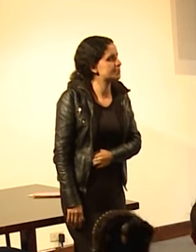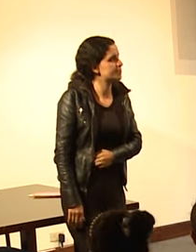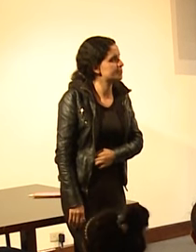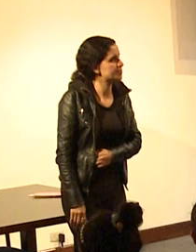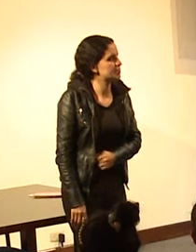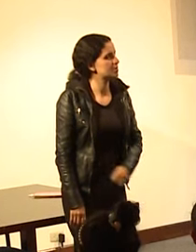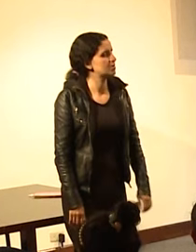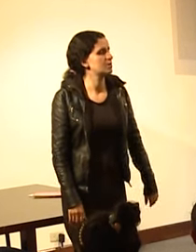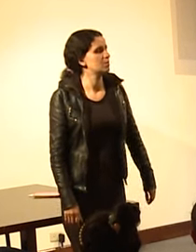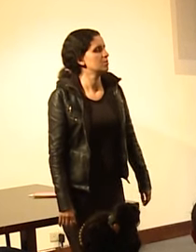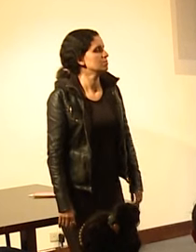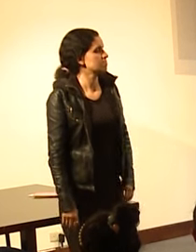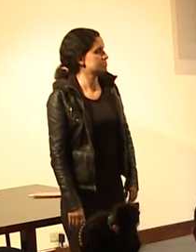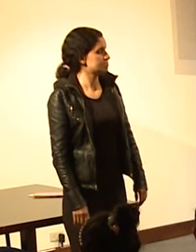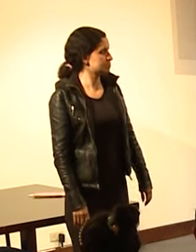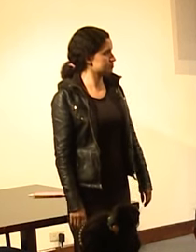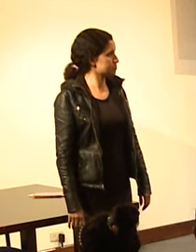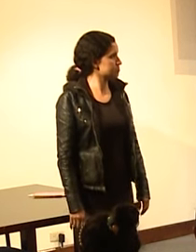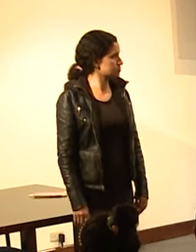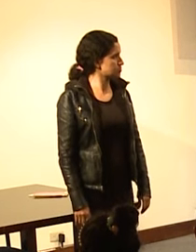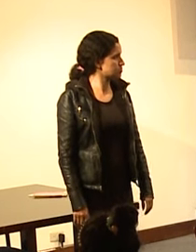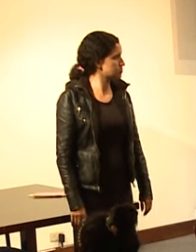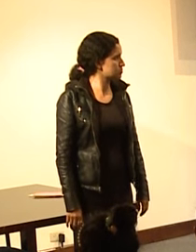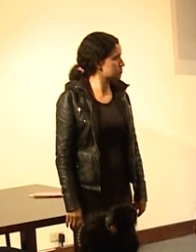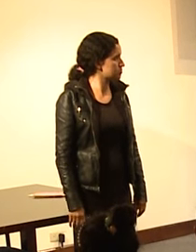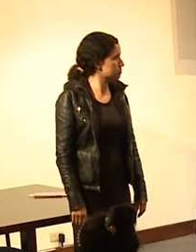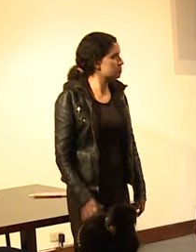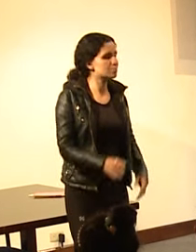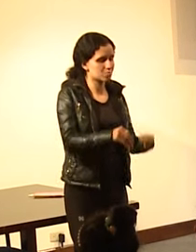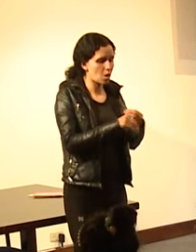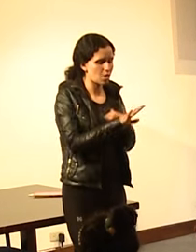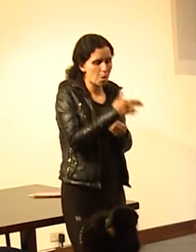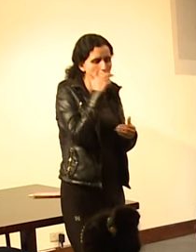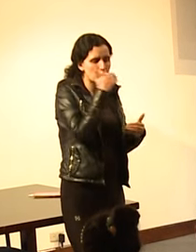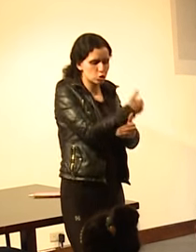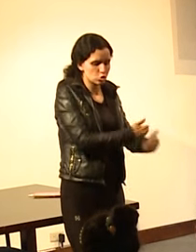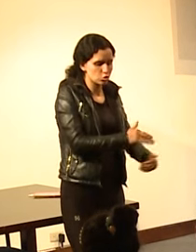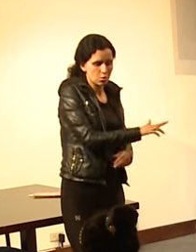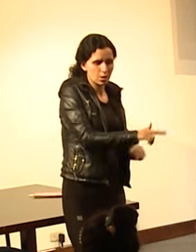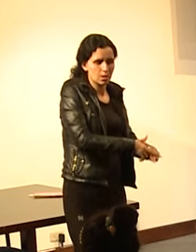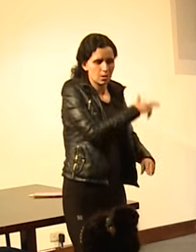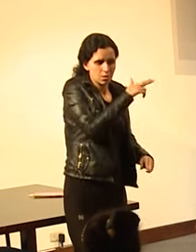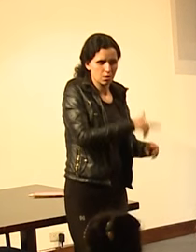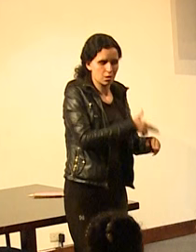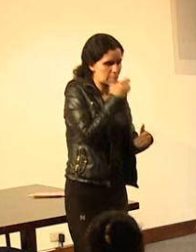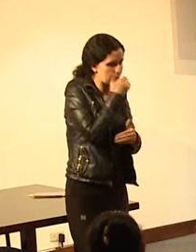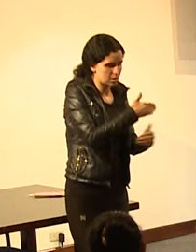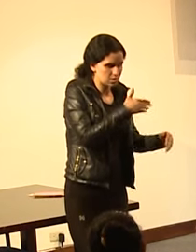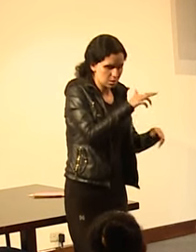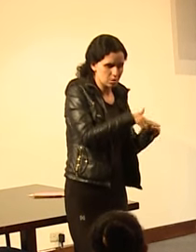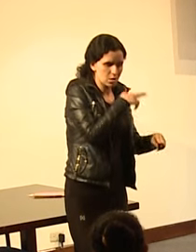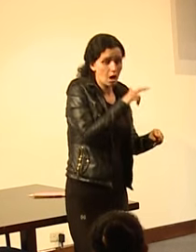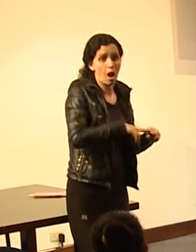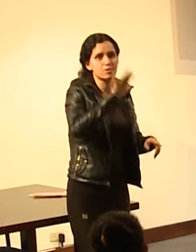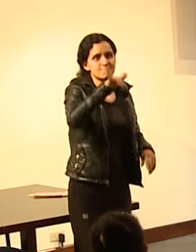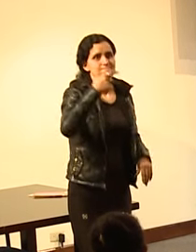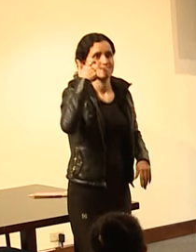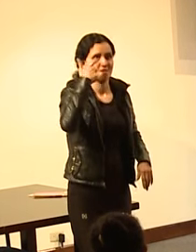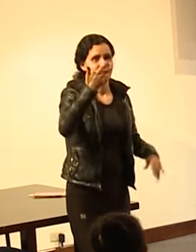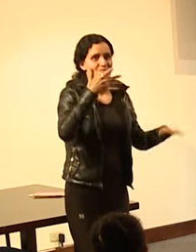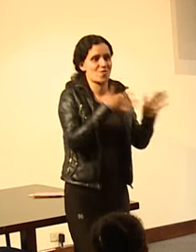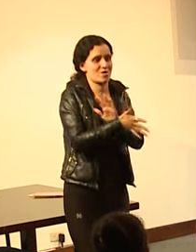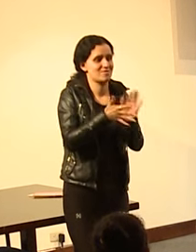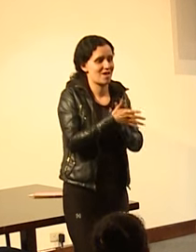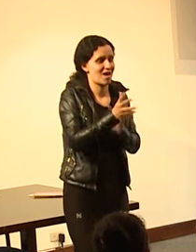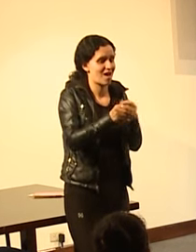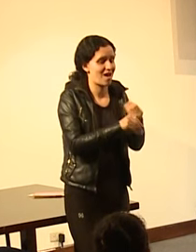lejos ni tiene que haber estudiado mucho para encontrar, pues que en los niños eso pasa de manera natural. El niño relata, cuenta, inclusive